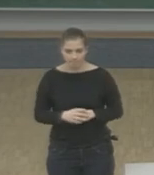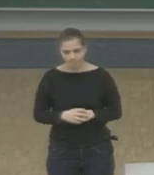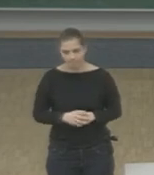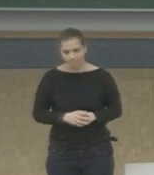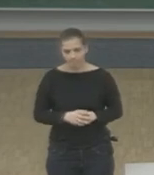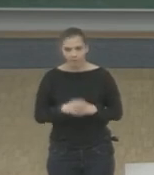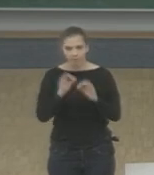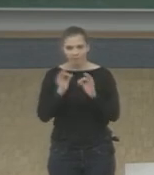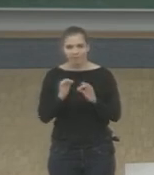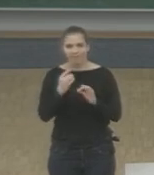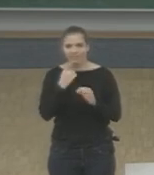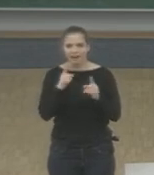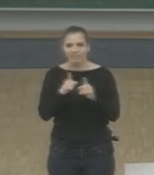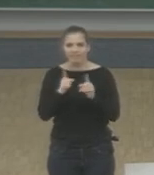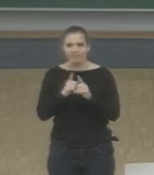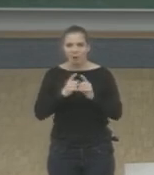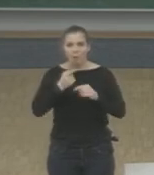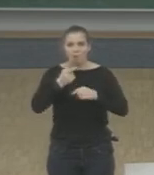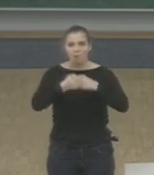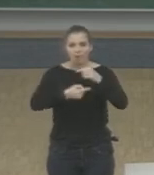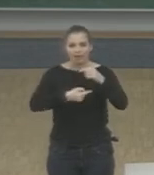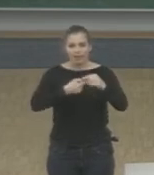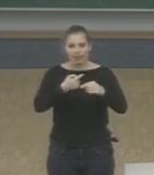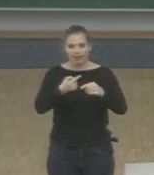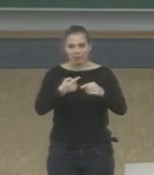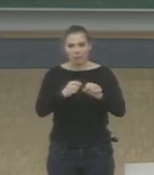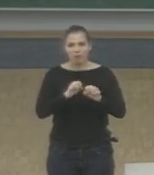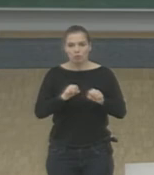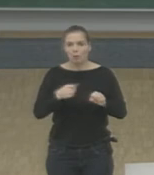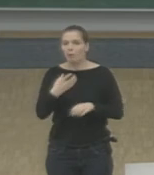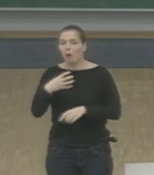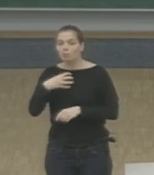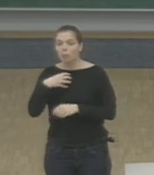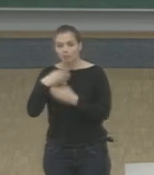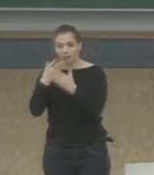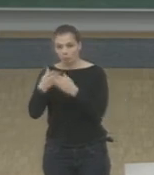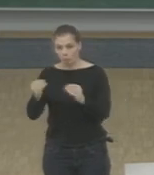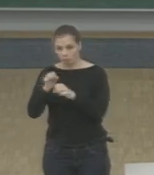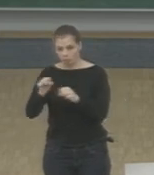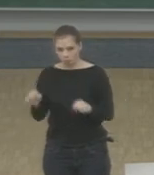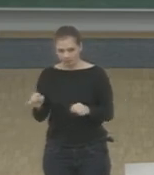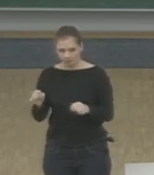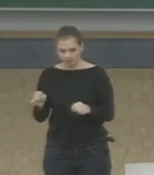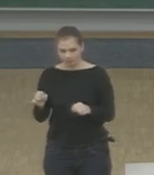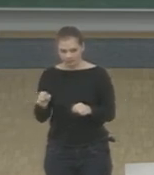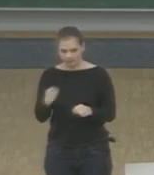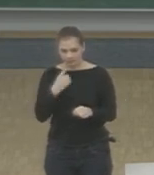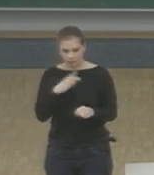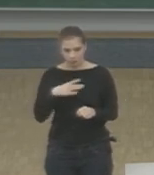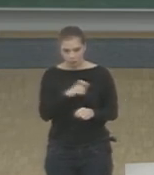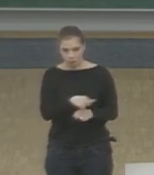von Modellierungskompetenz oder Problemlösekompetenz auf Schülerinnen- oder Schülerseite